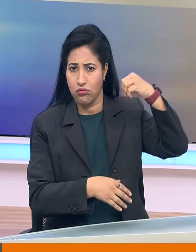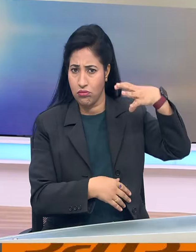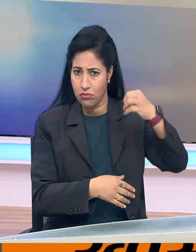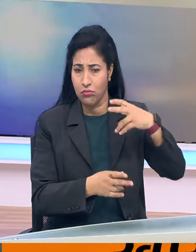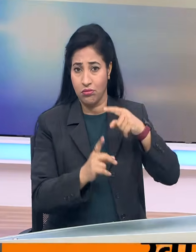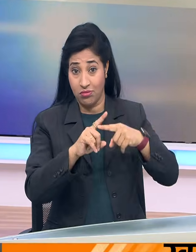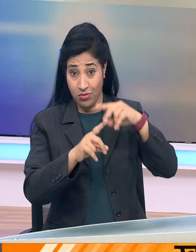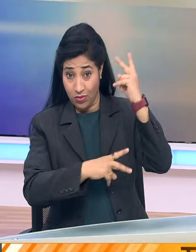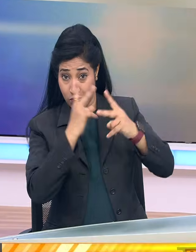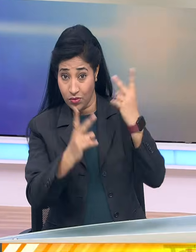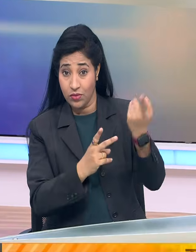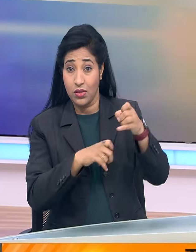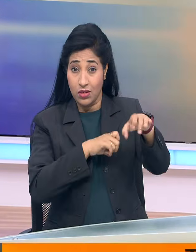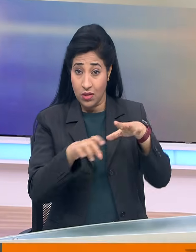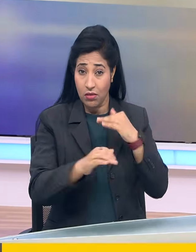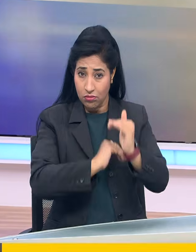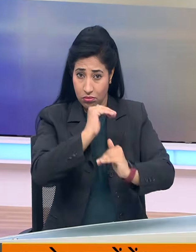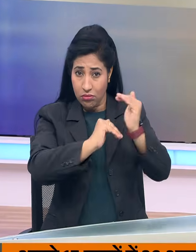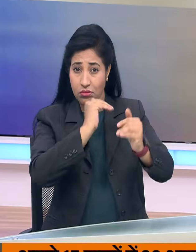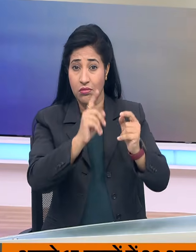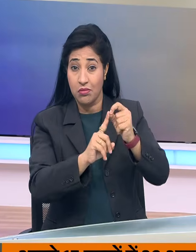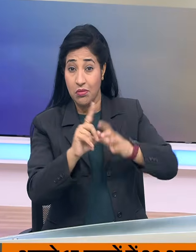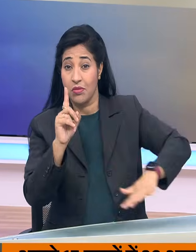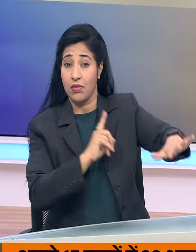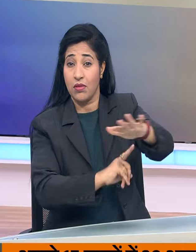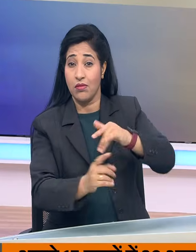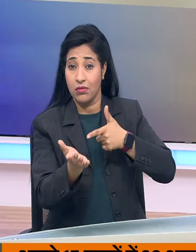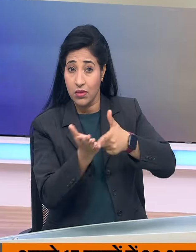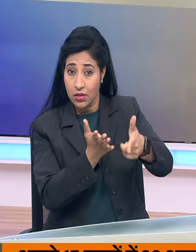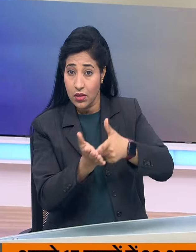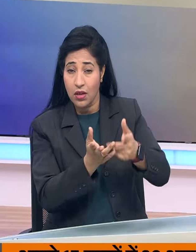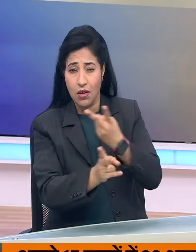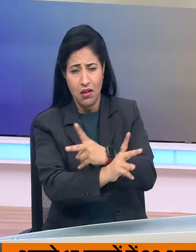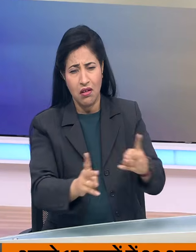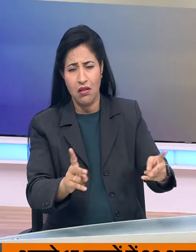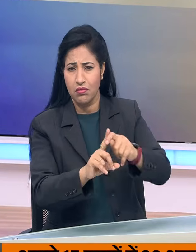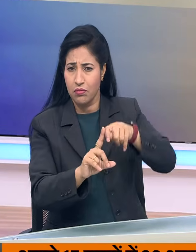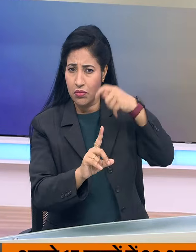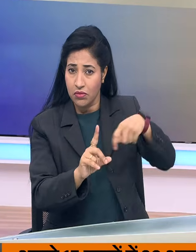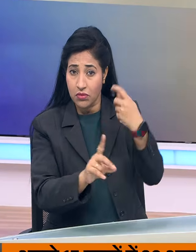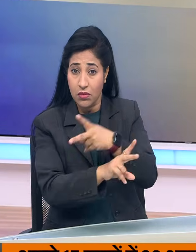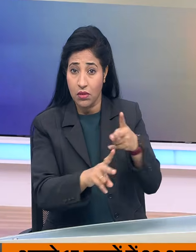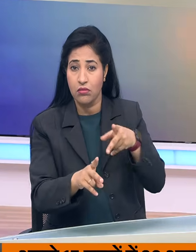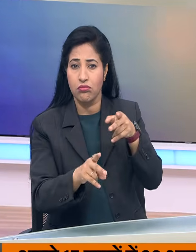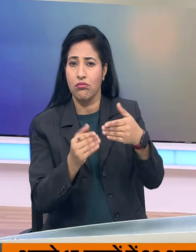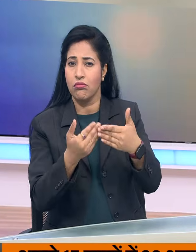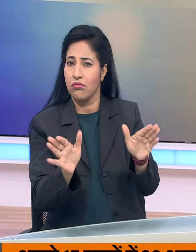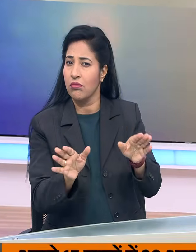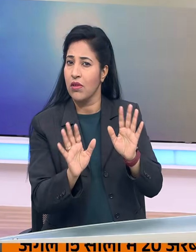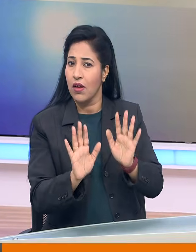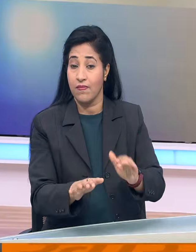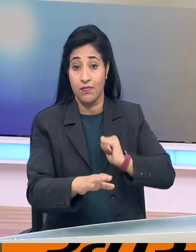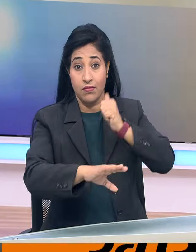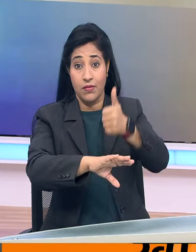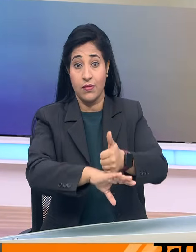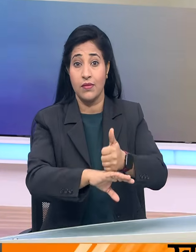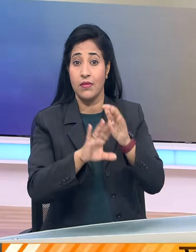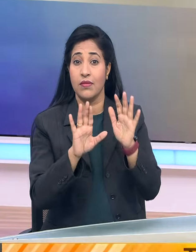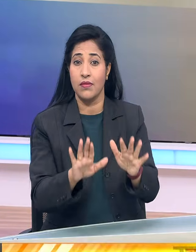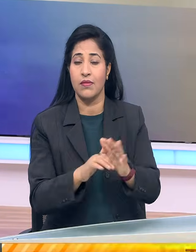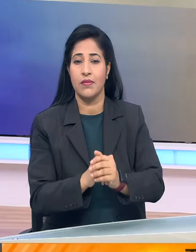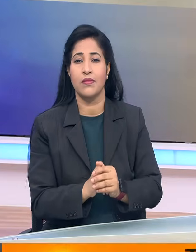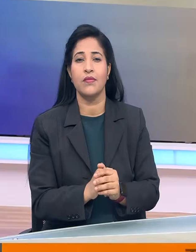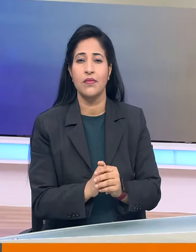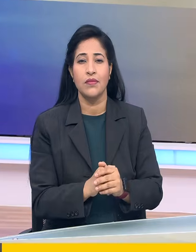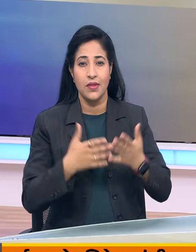बिजली, पर्यटन, शहरी विकास, पर्यावरण और कृषि क्षेत्र से परियोजनाओं का उद्घाटन करेंगे और